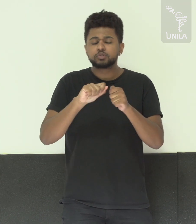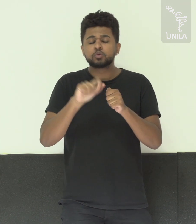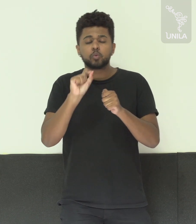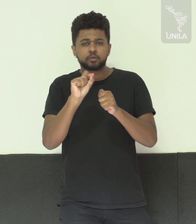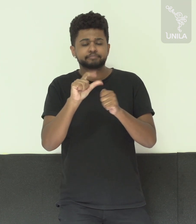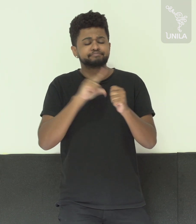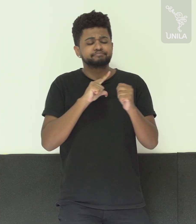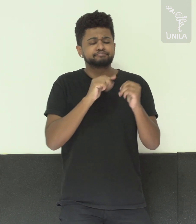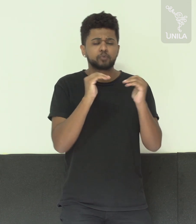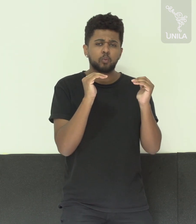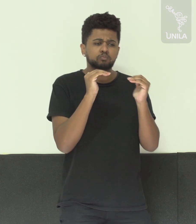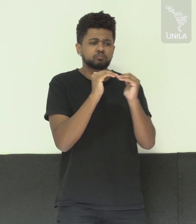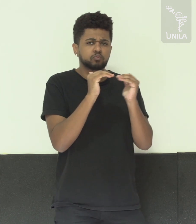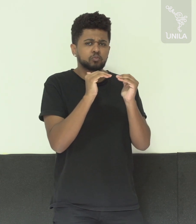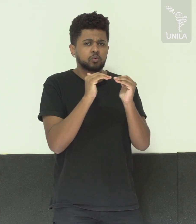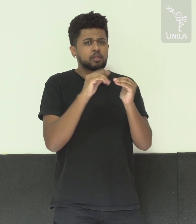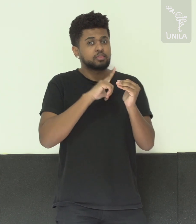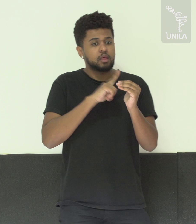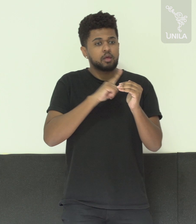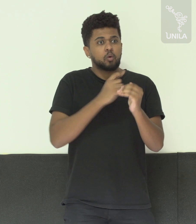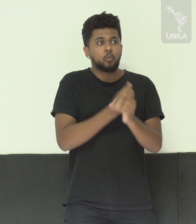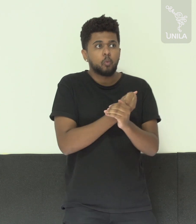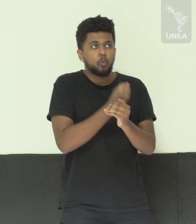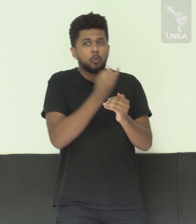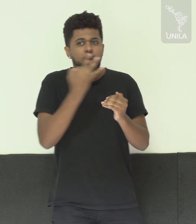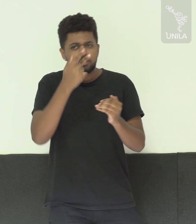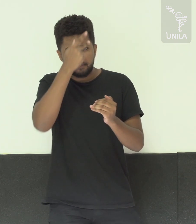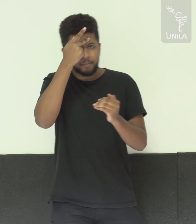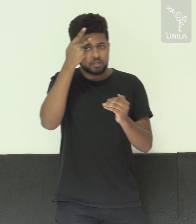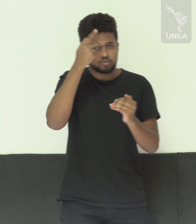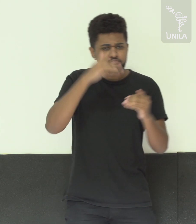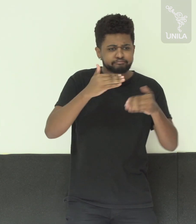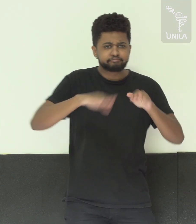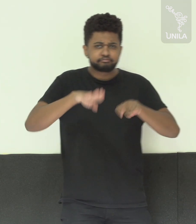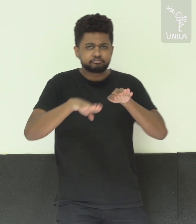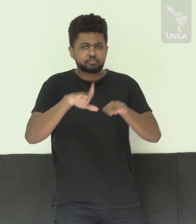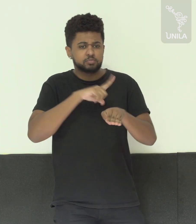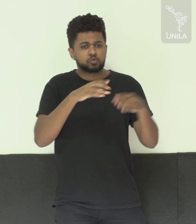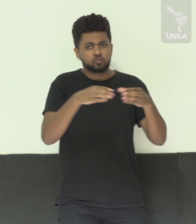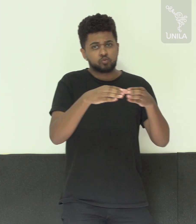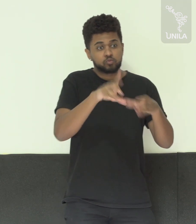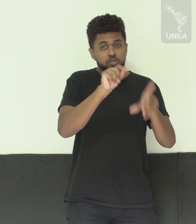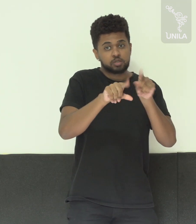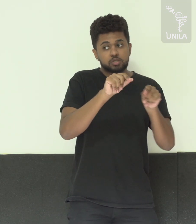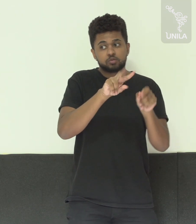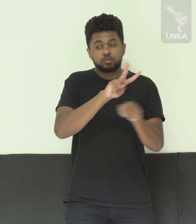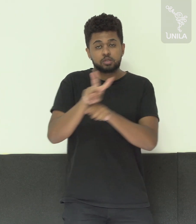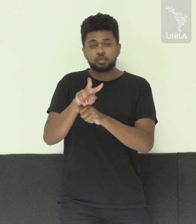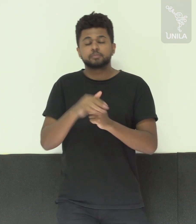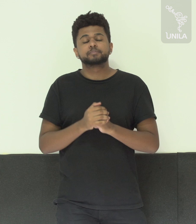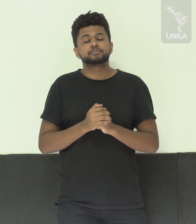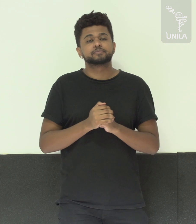de acordo com a capacidade de atendimento da unidade.